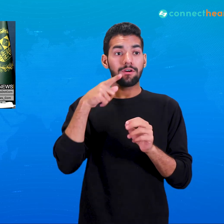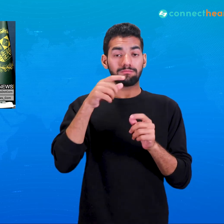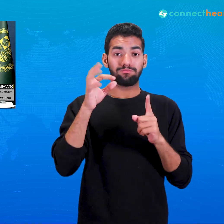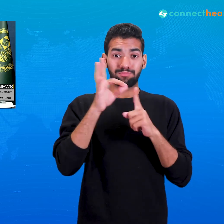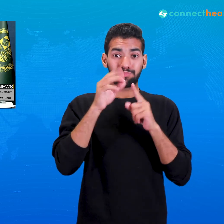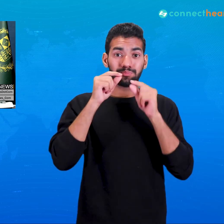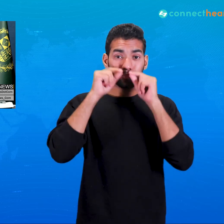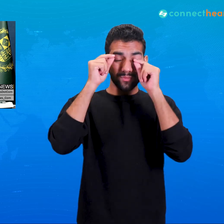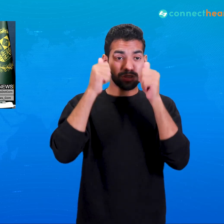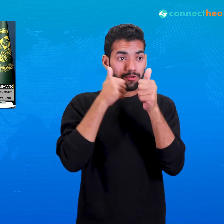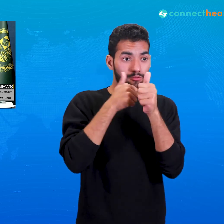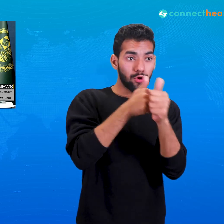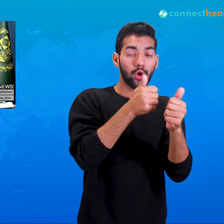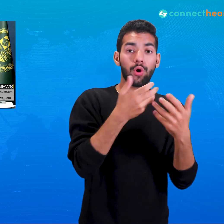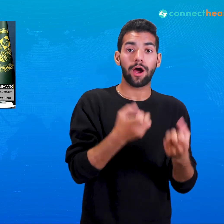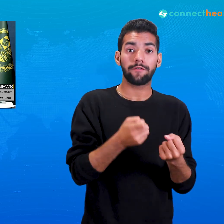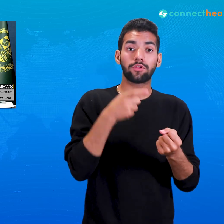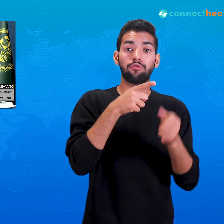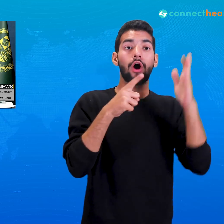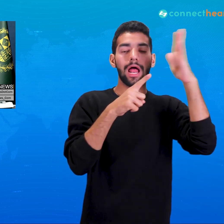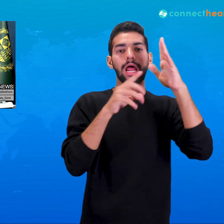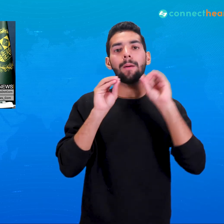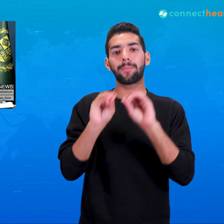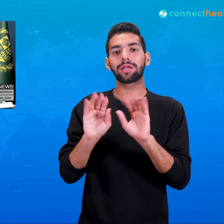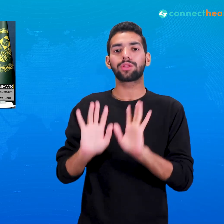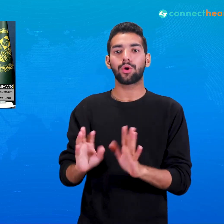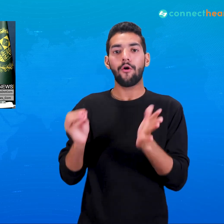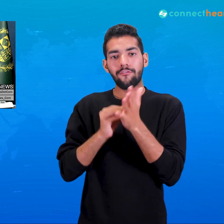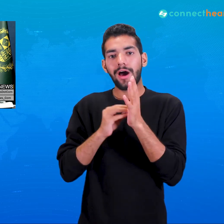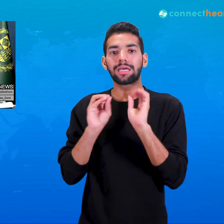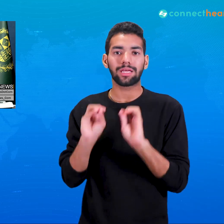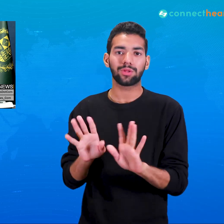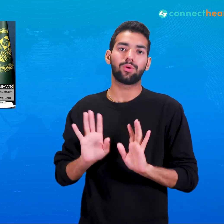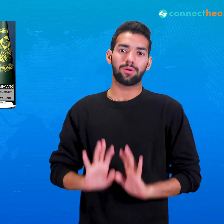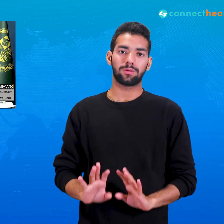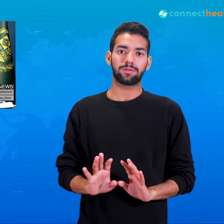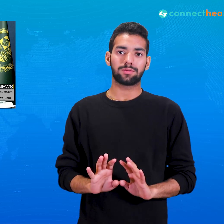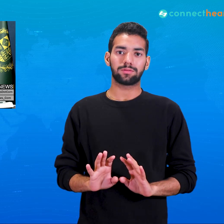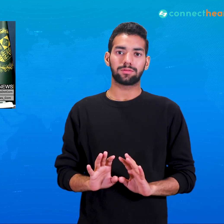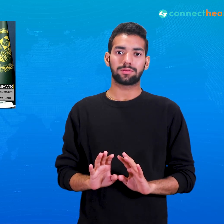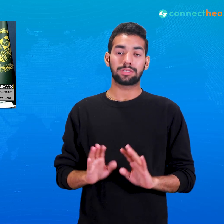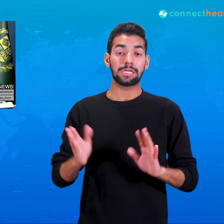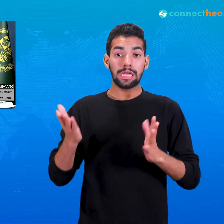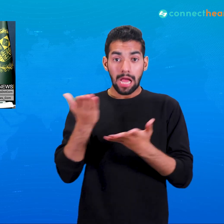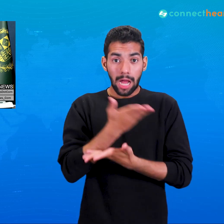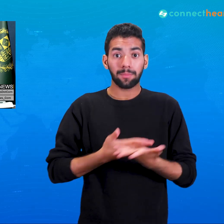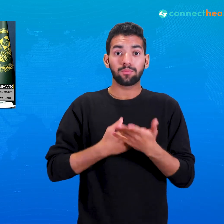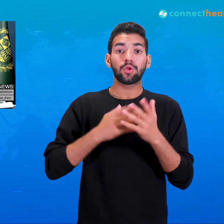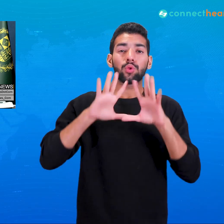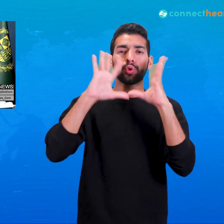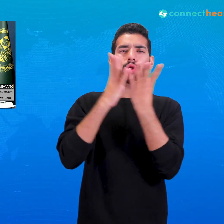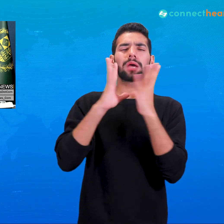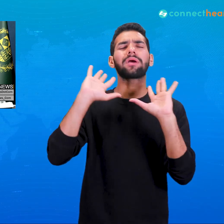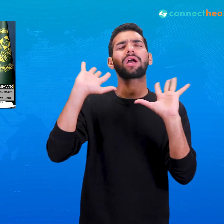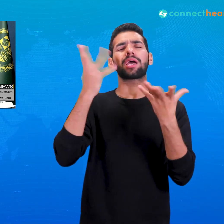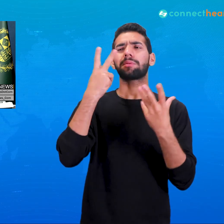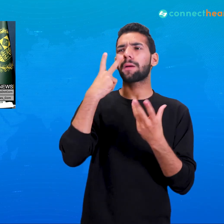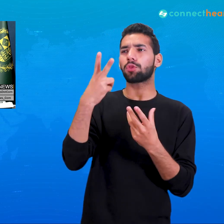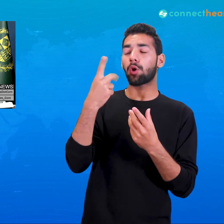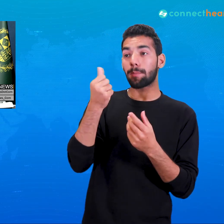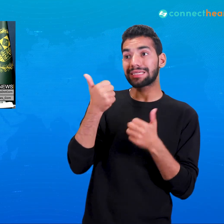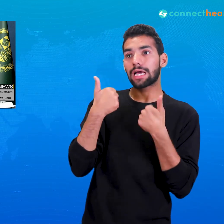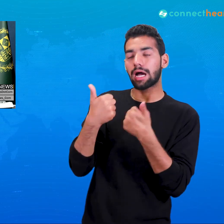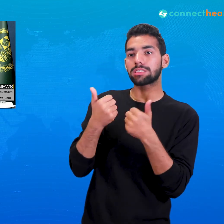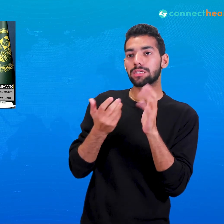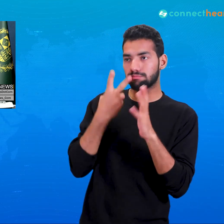ان کے پیغام پہ چلے گا، وہ اس کو فائدہ، اللہ کی برکت آئے گی اس پہ۔ جو بھی آج آپ دنیا میں اٹھا کے دیکھ لیں